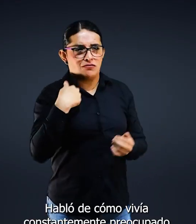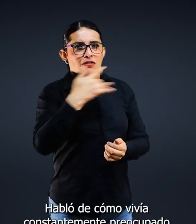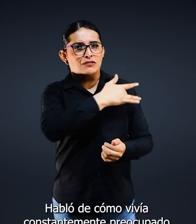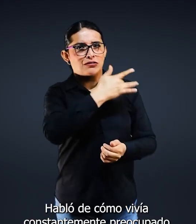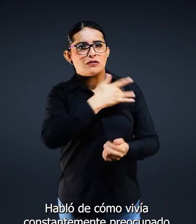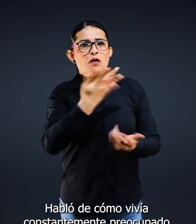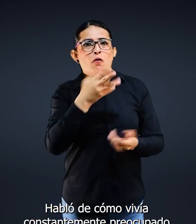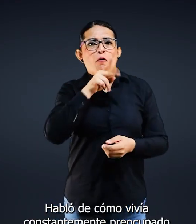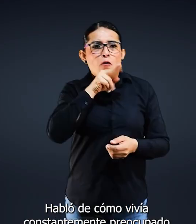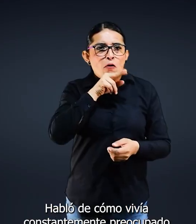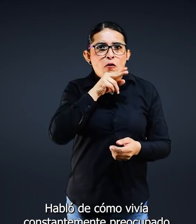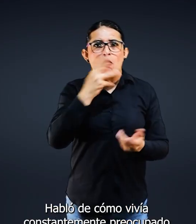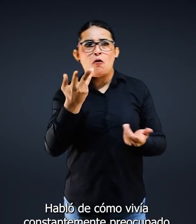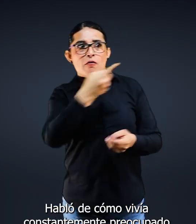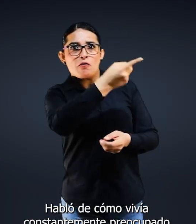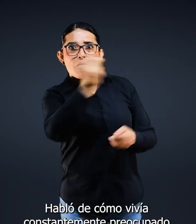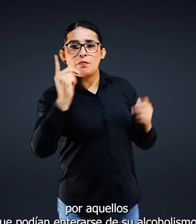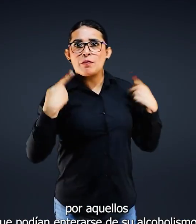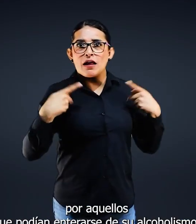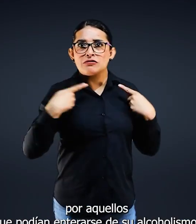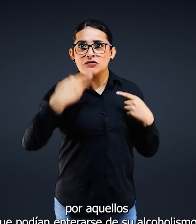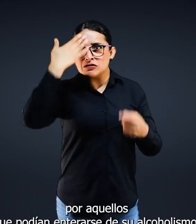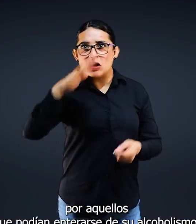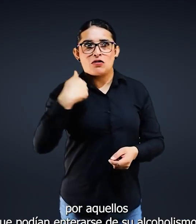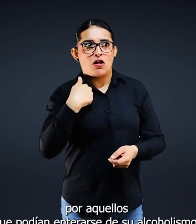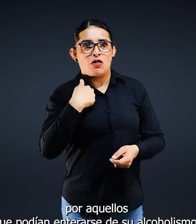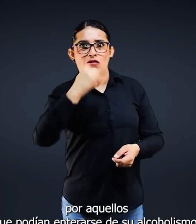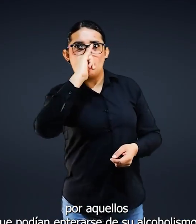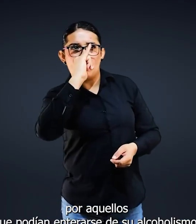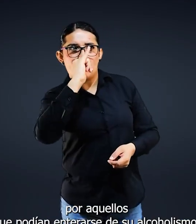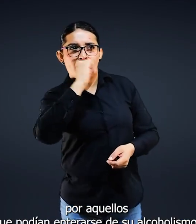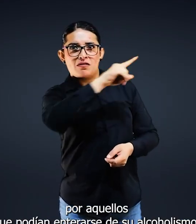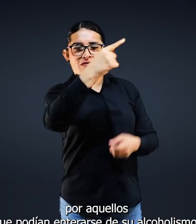Habló de cómo vivía constantemente preocupado por aquellos que podían enterarse de su alcoholismo.